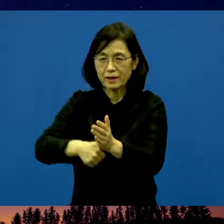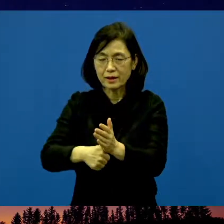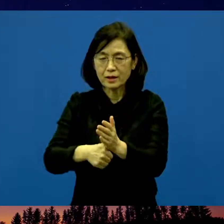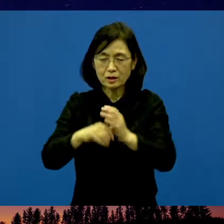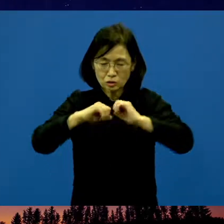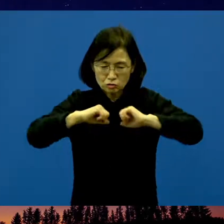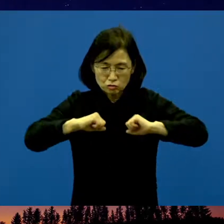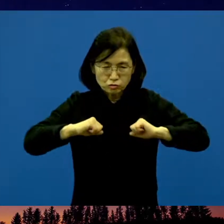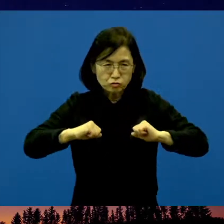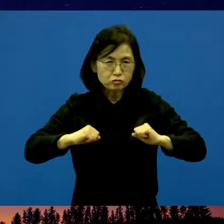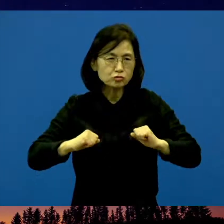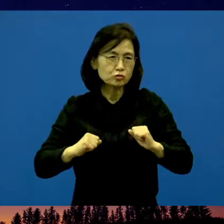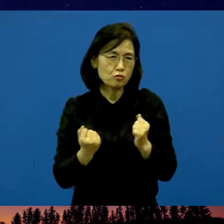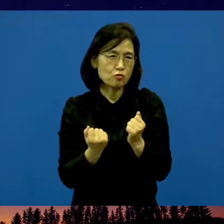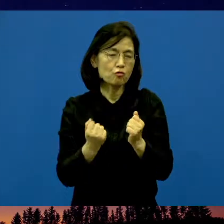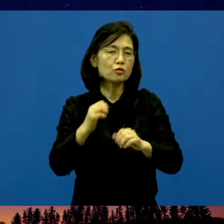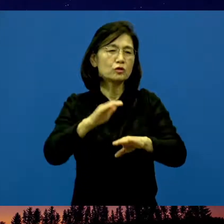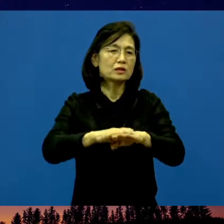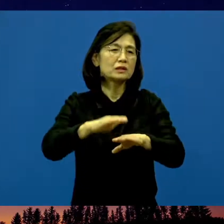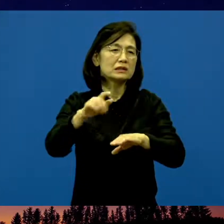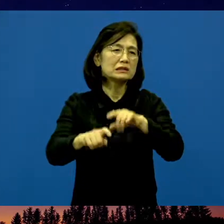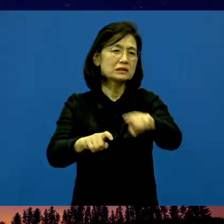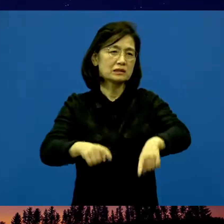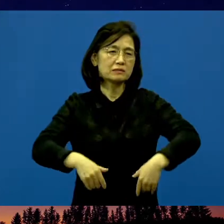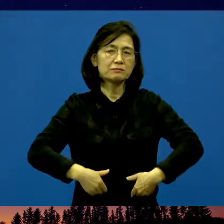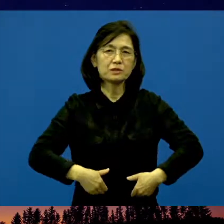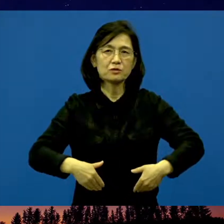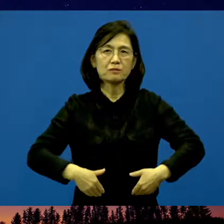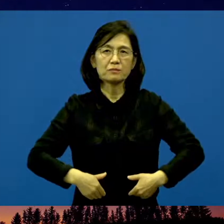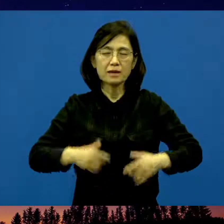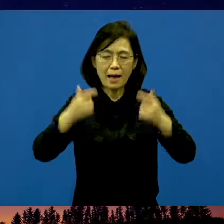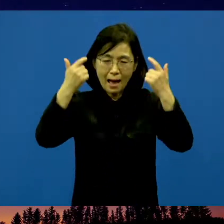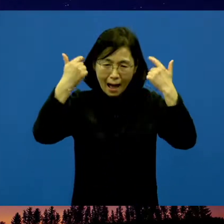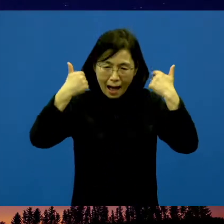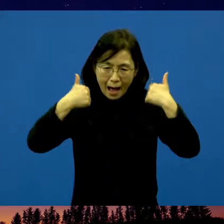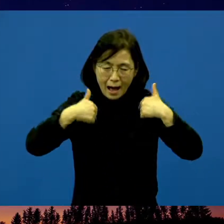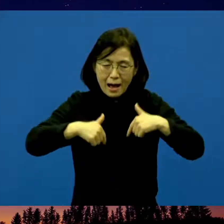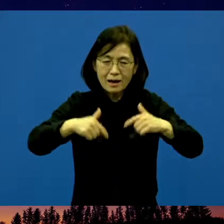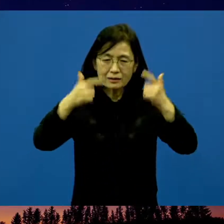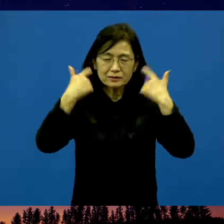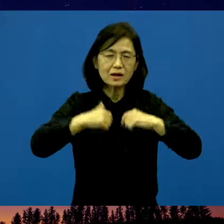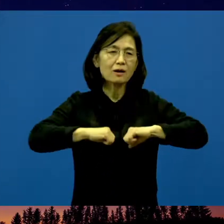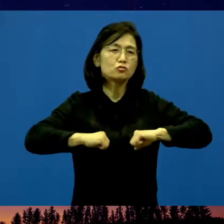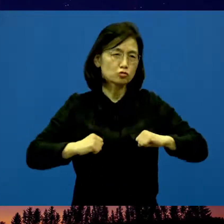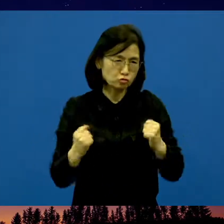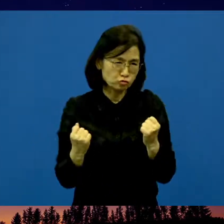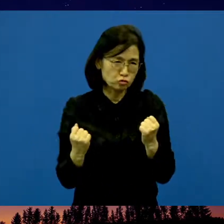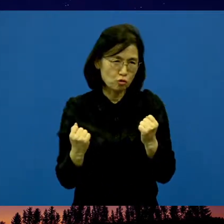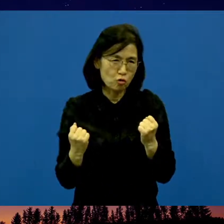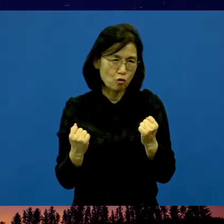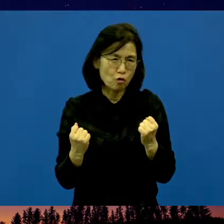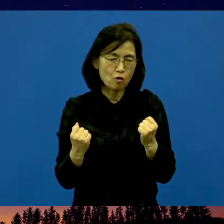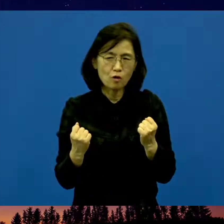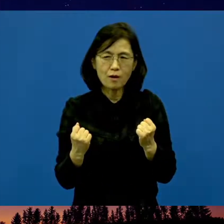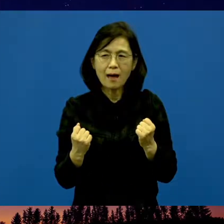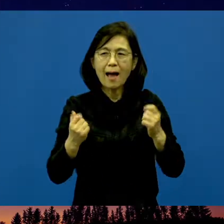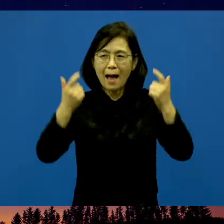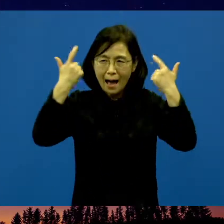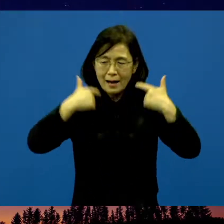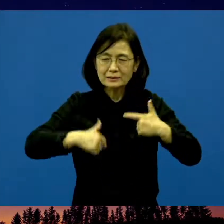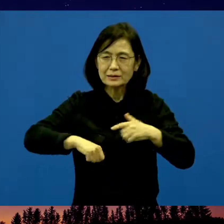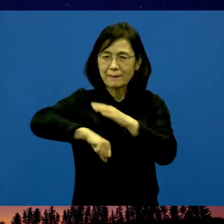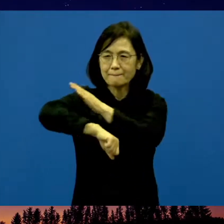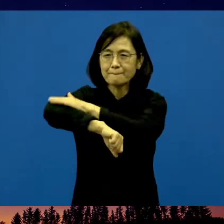우리 여기 보면 항상 복종하여라는 표현을 써요. 복종이라는 단어. 여러분 이 복종이 그냥 복종이 아니라 항상